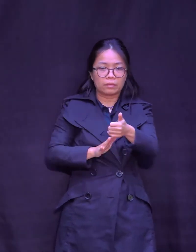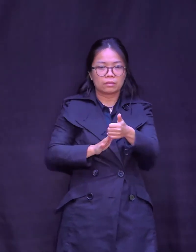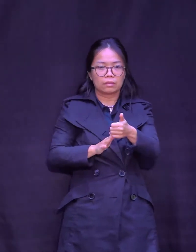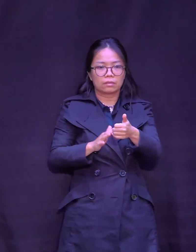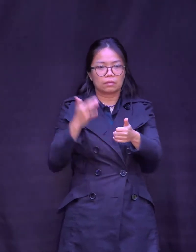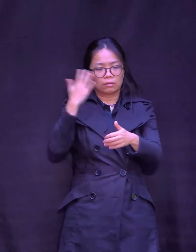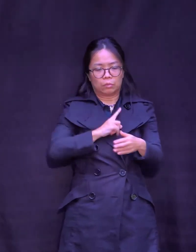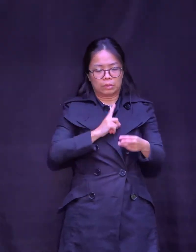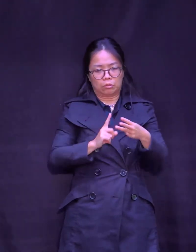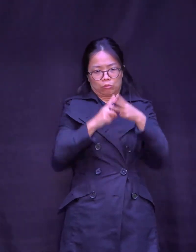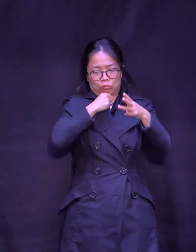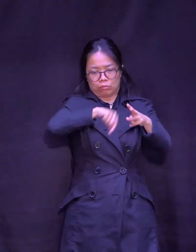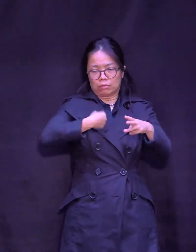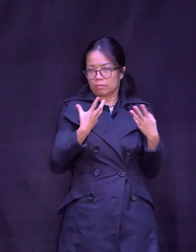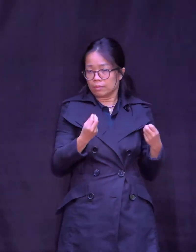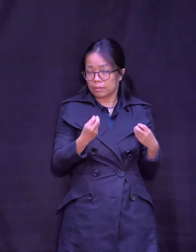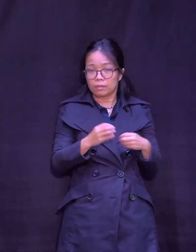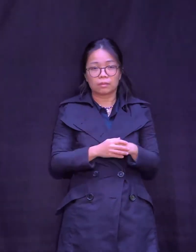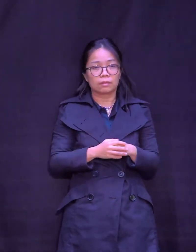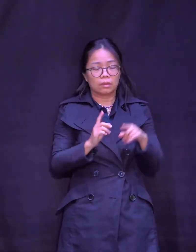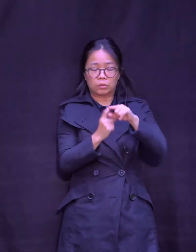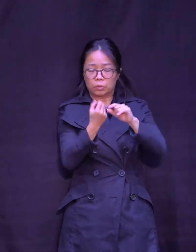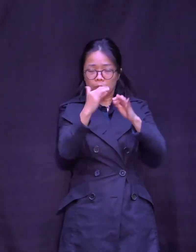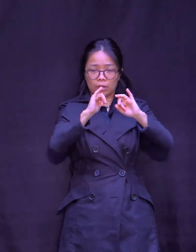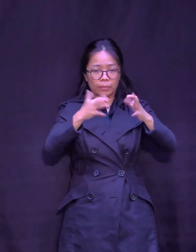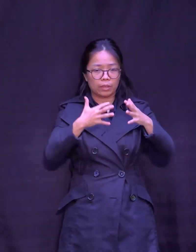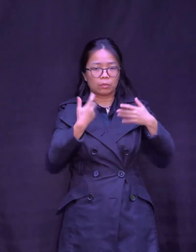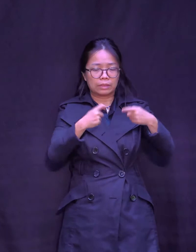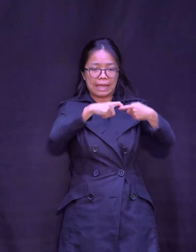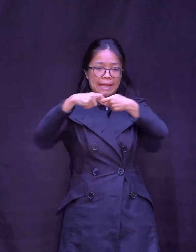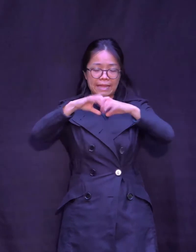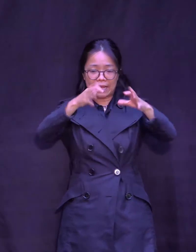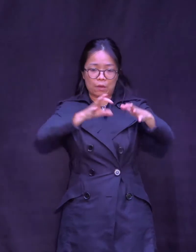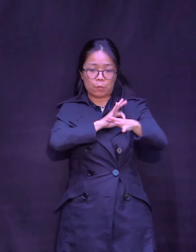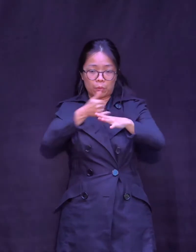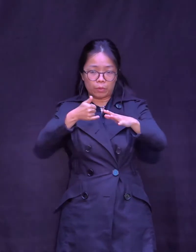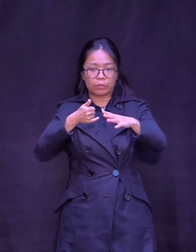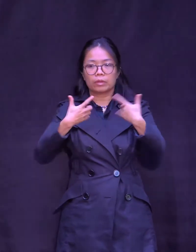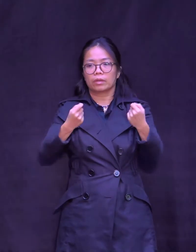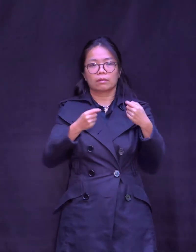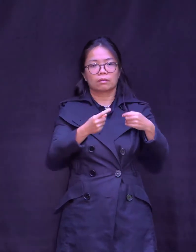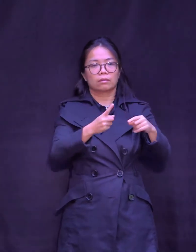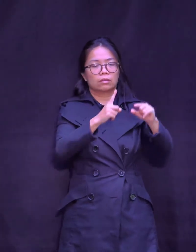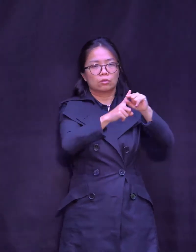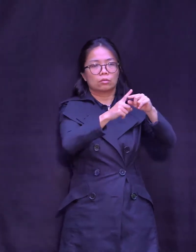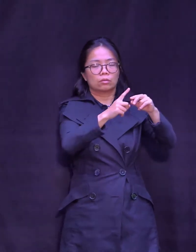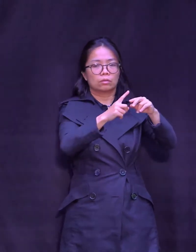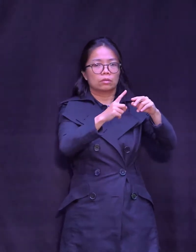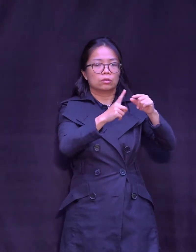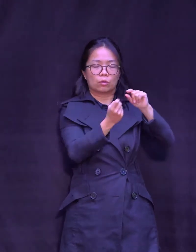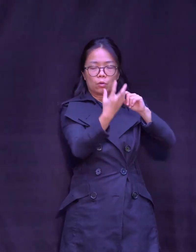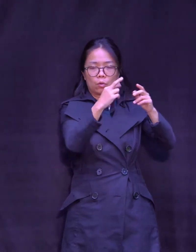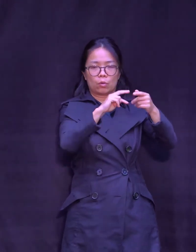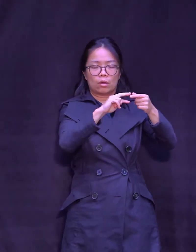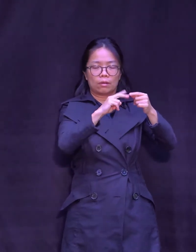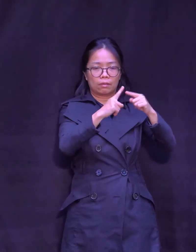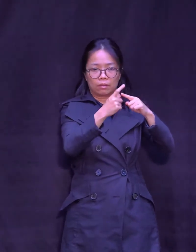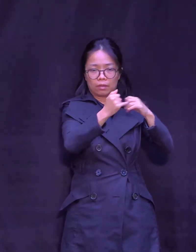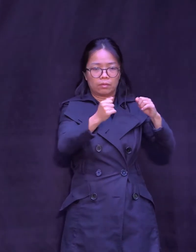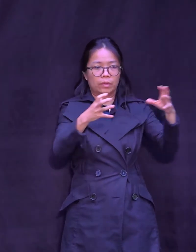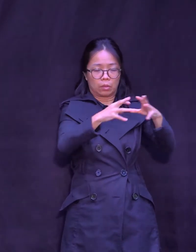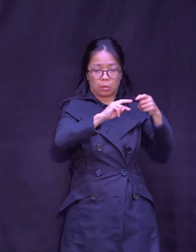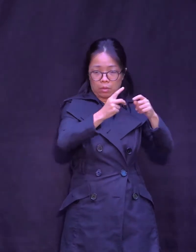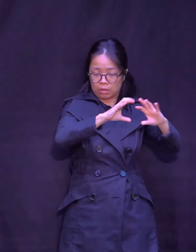主体性。中华民国在联合国的会员国的资格，被中华人民共和国接